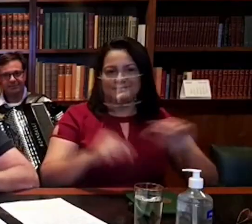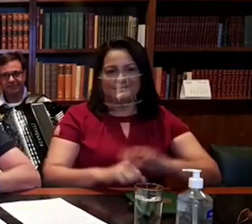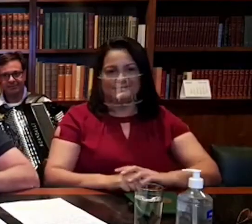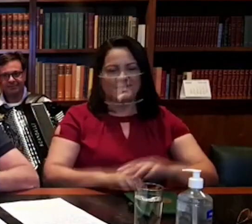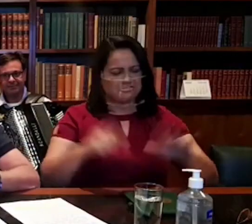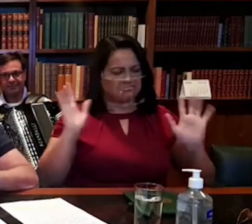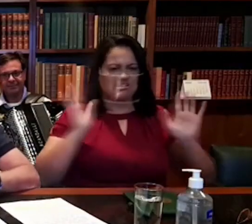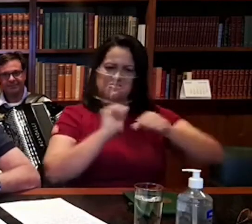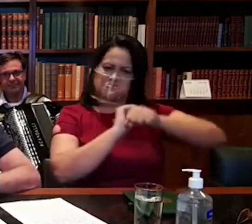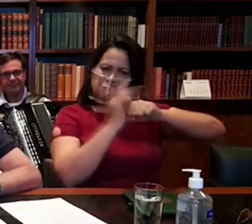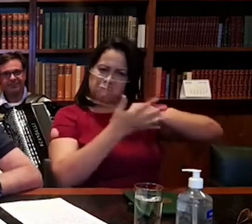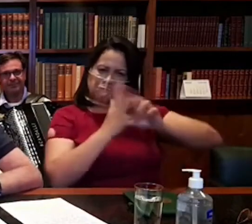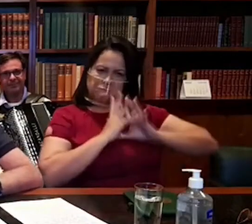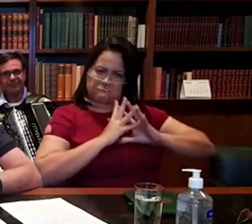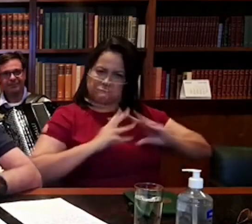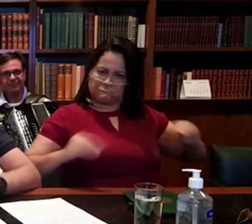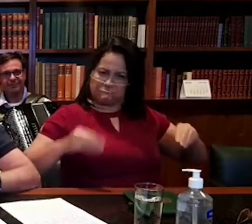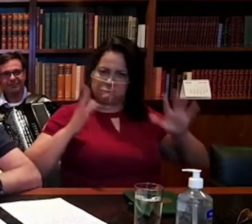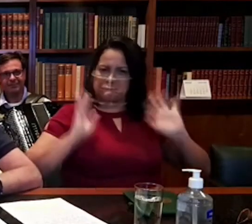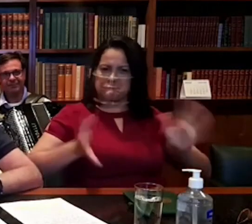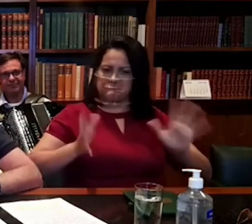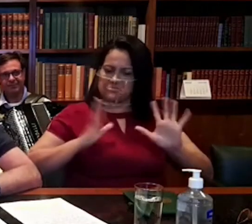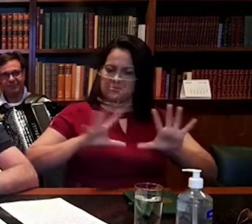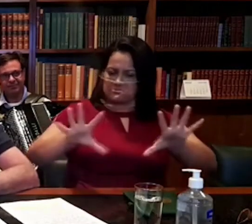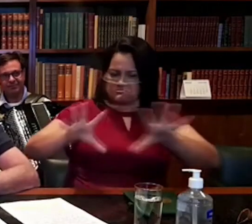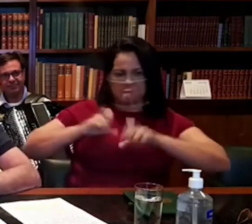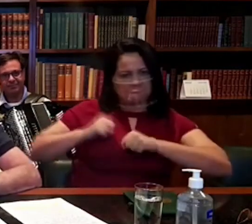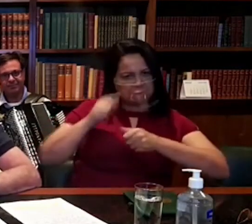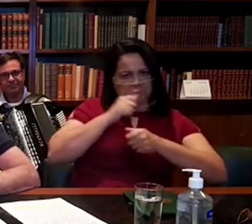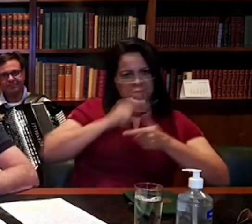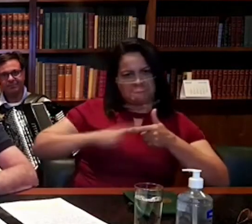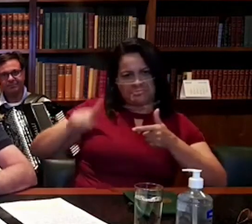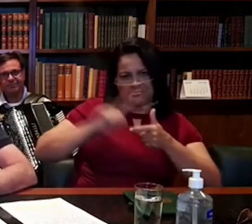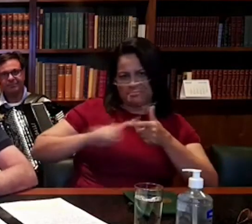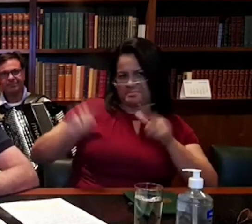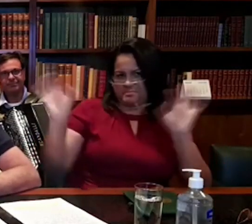Estou curado do Covid, né? Já tenho anticorpos, sem problema.